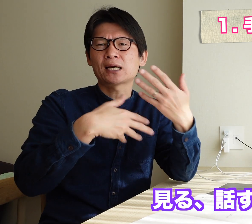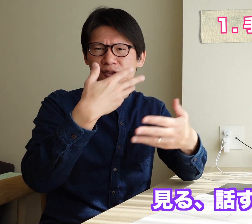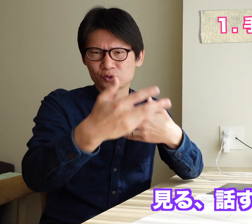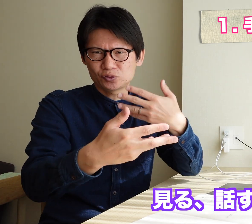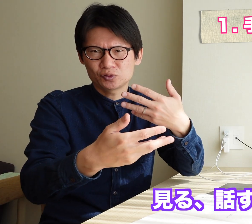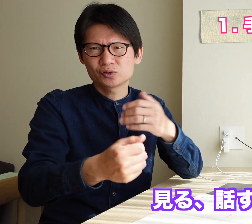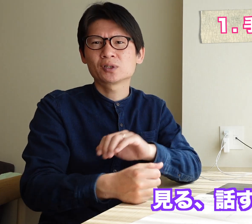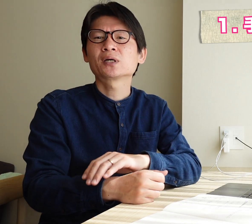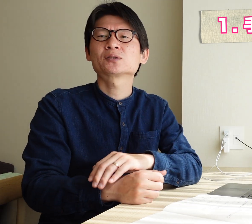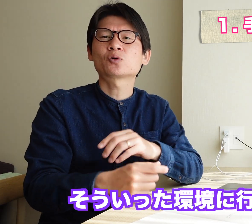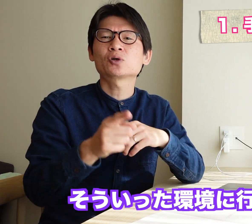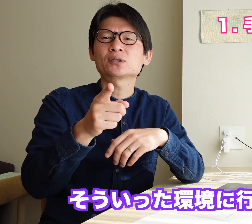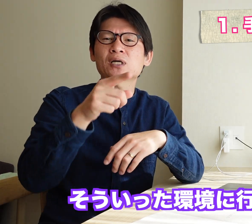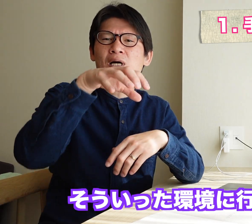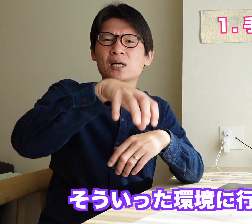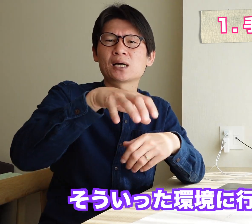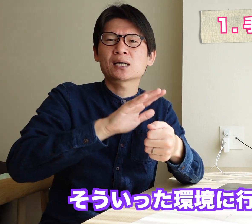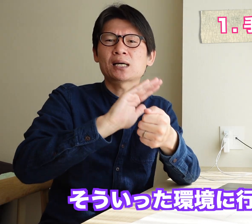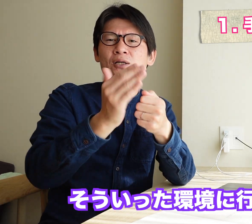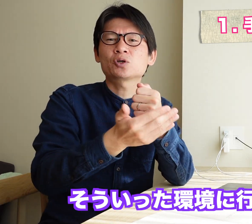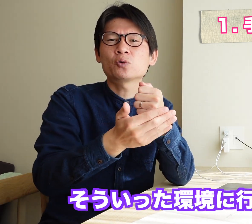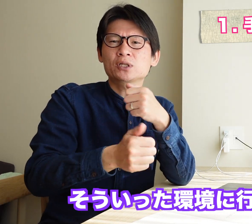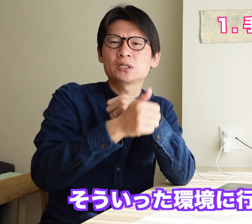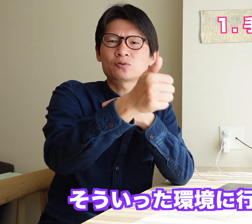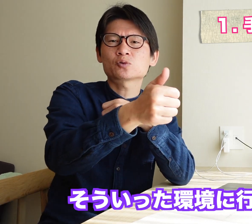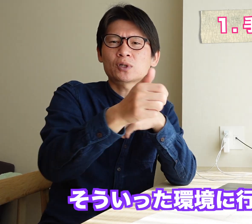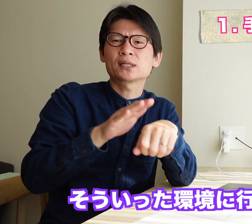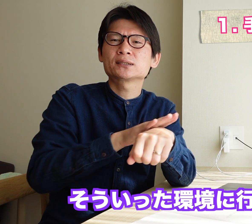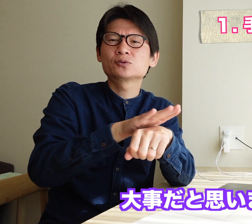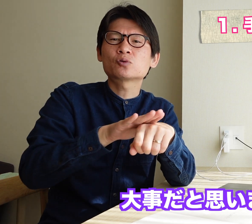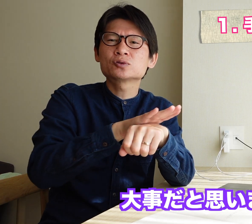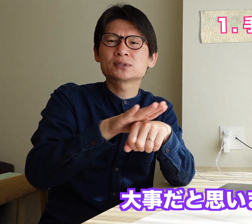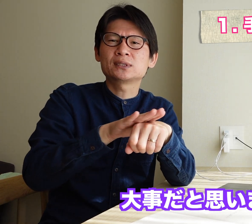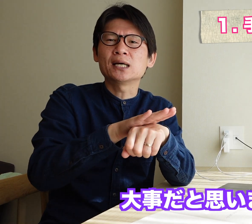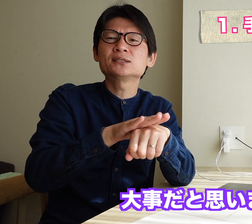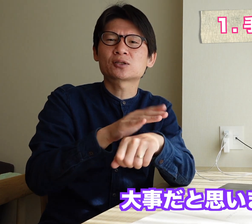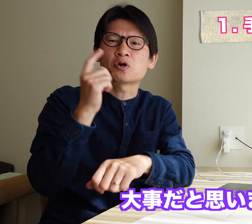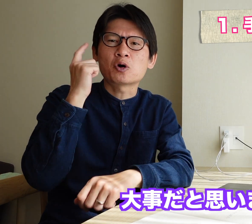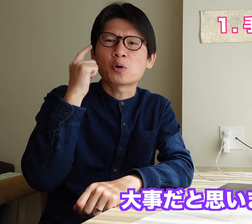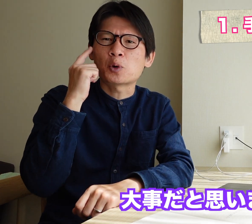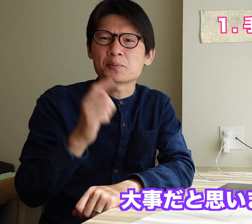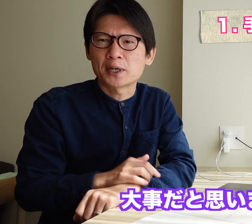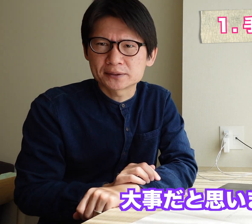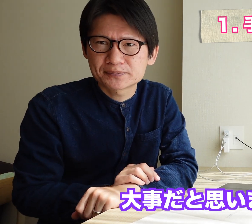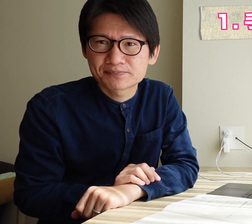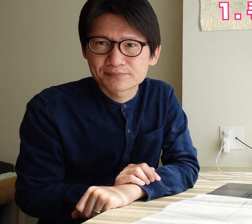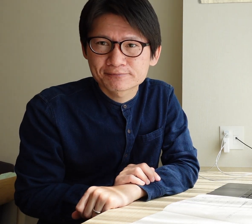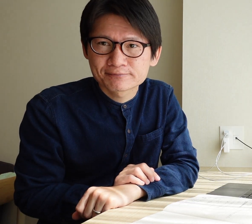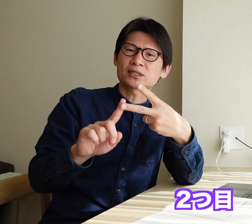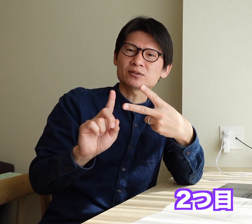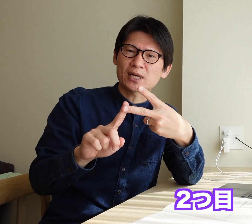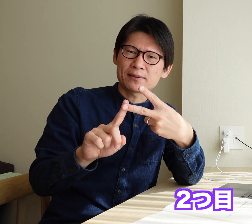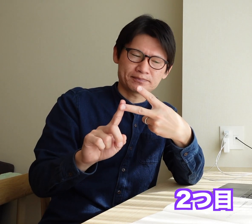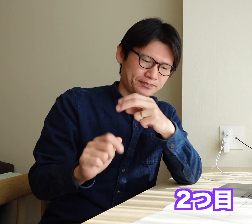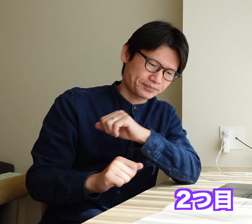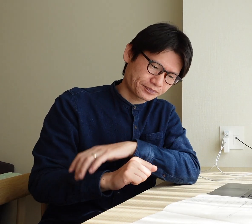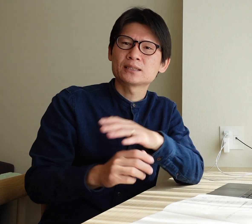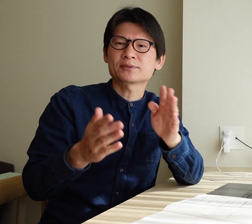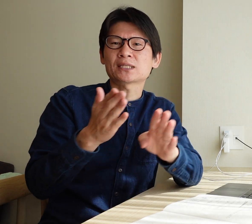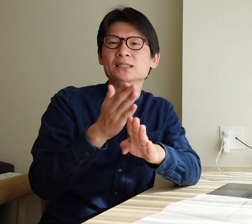す、そういった環境に行くことがすごく大事だと思います。2つ目、やっぱ最近